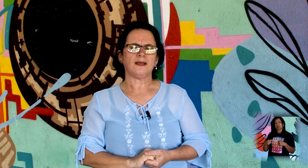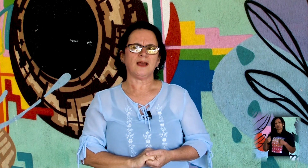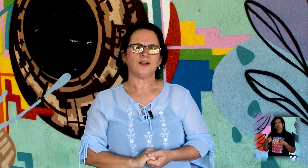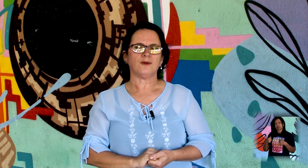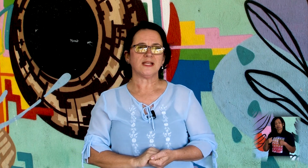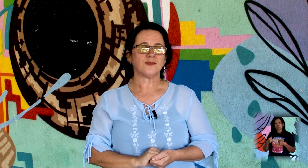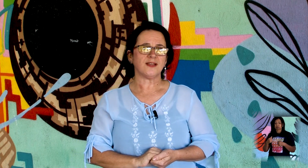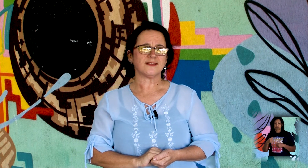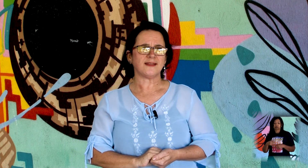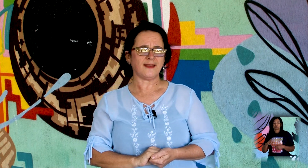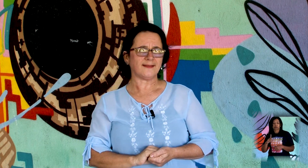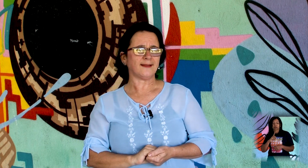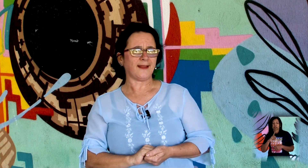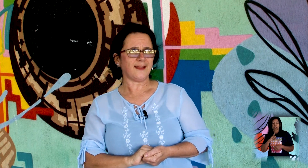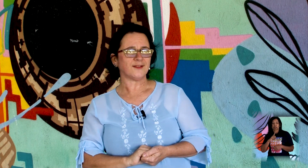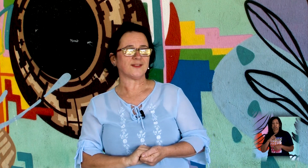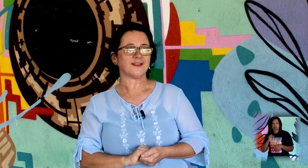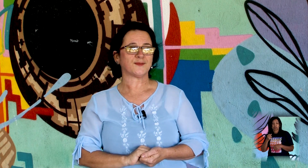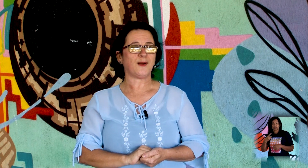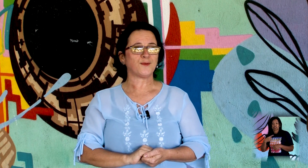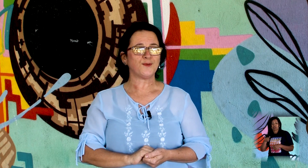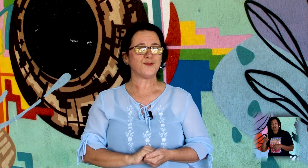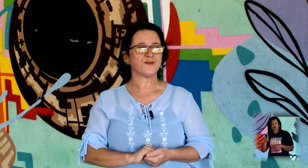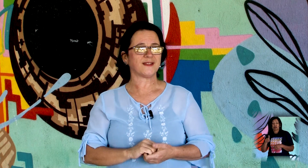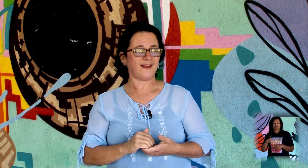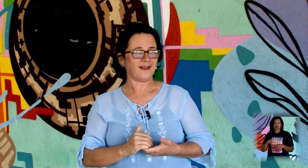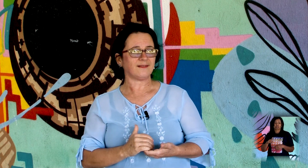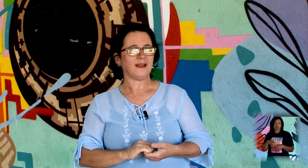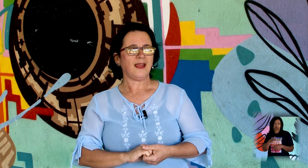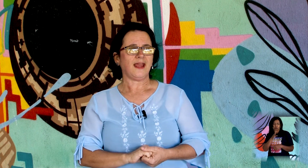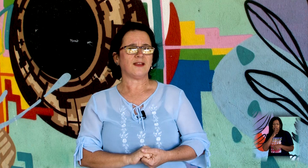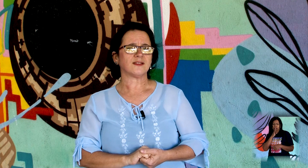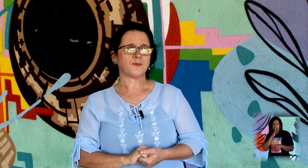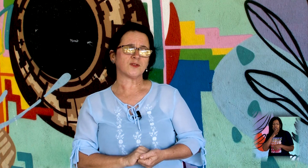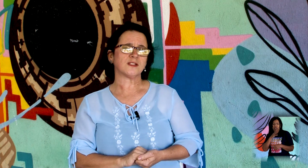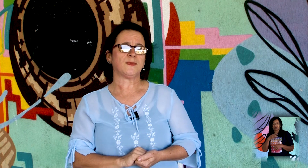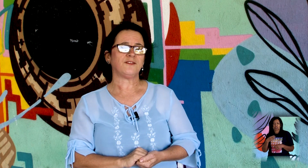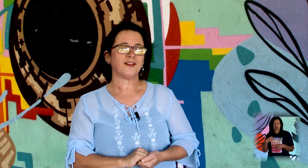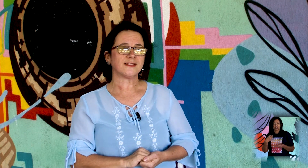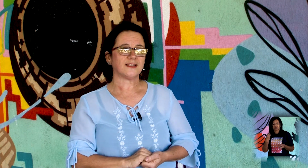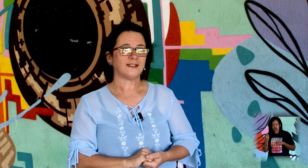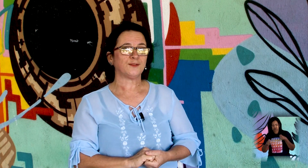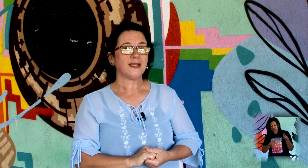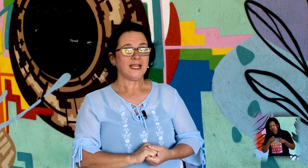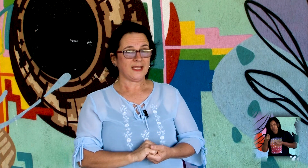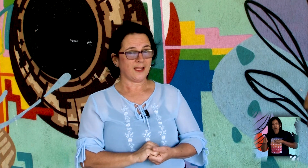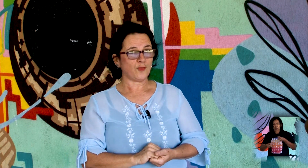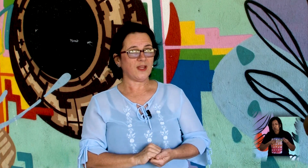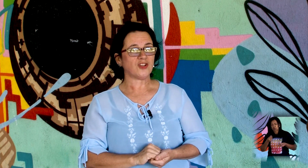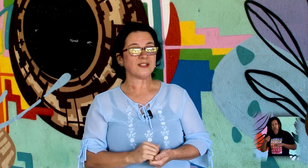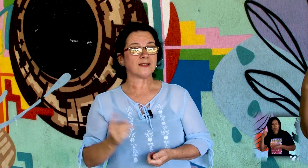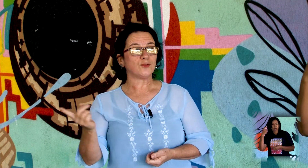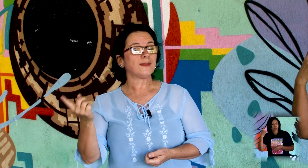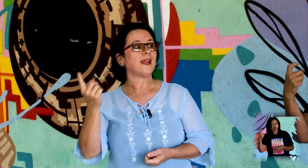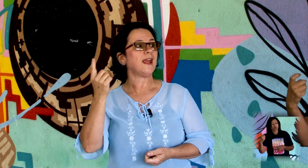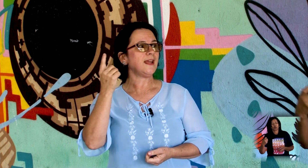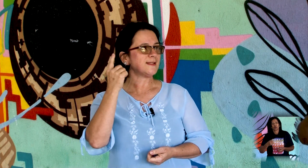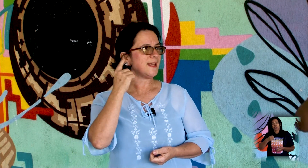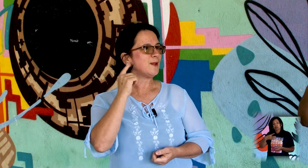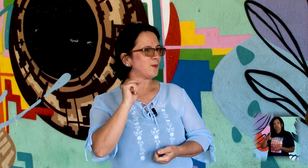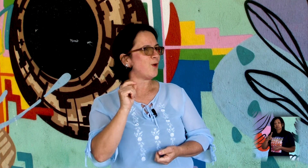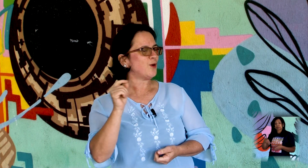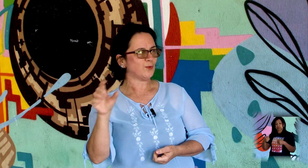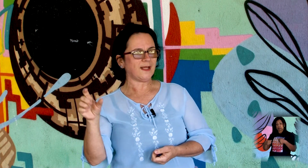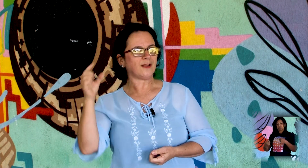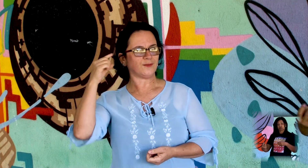num plenário, às vezes é silêncio, às vezes bagunça, né? Às vezes a pessoa se manifestando. E realmente, às vezes não tem